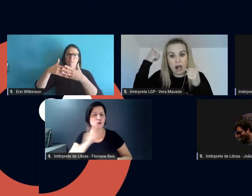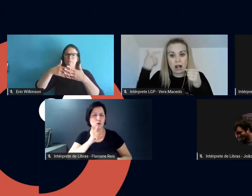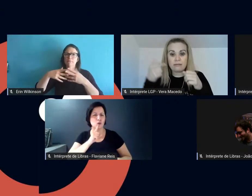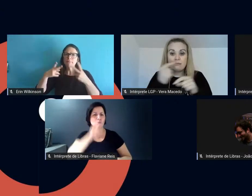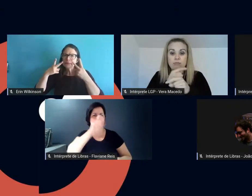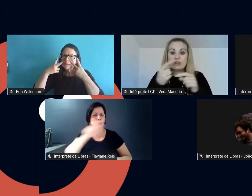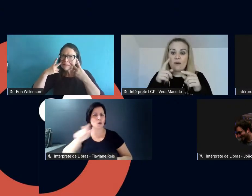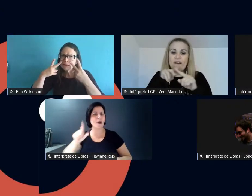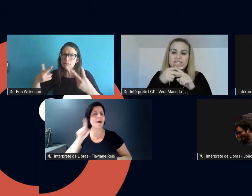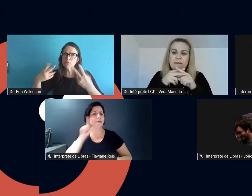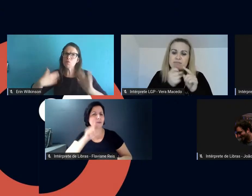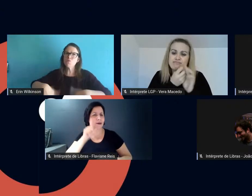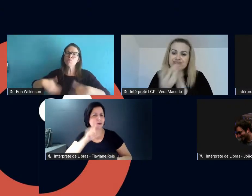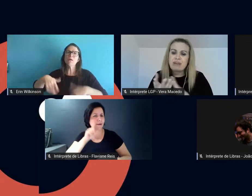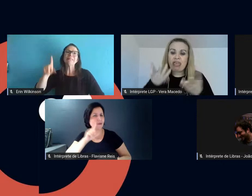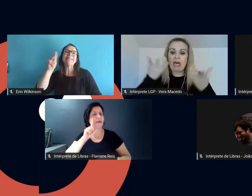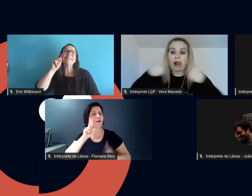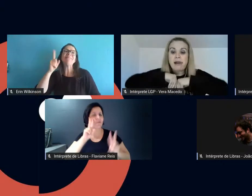as